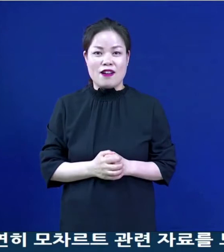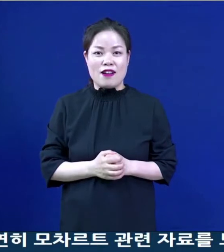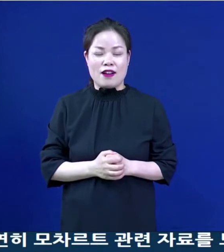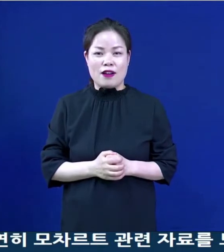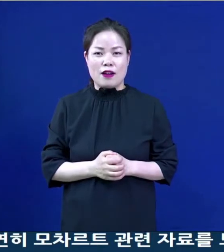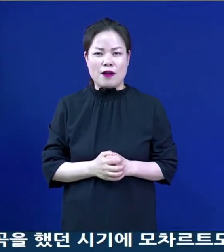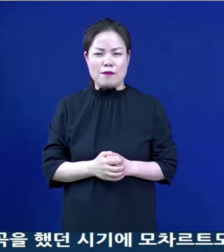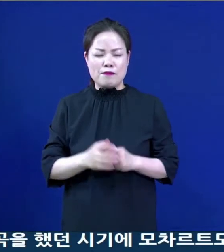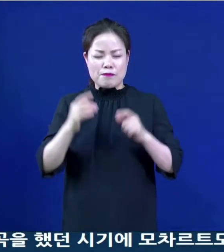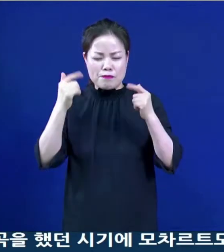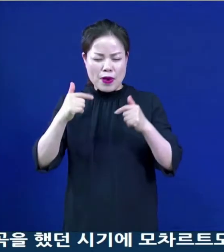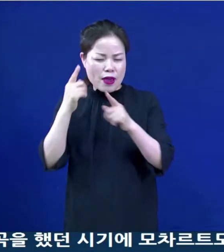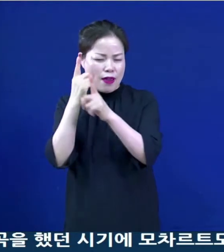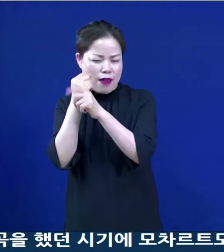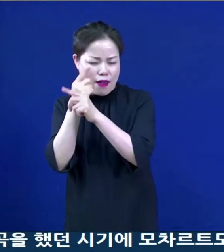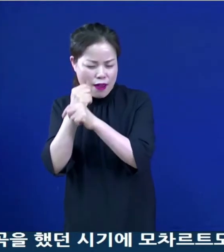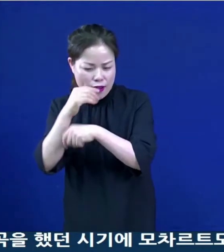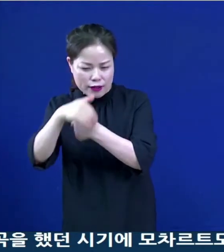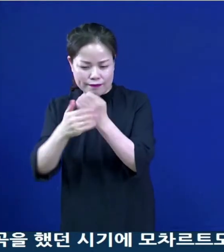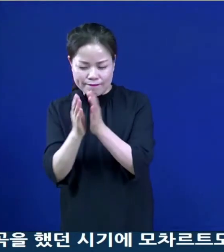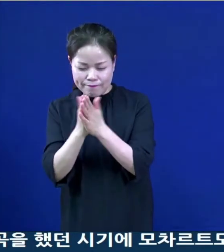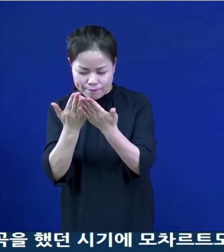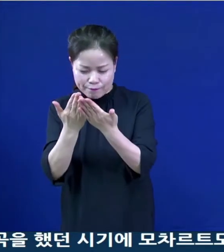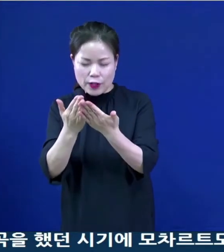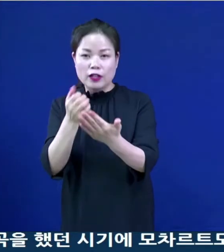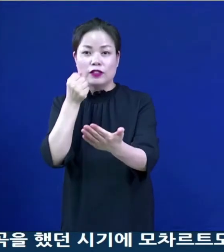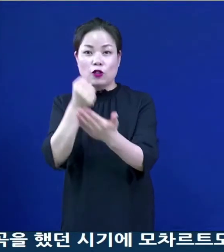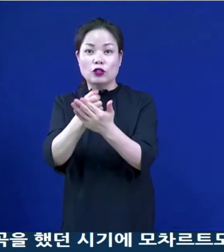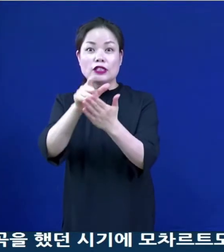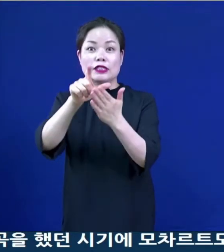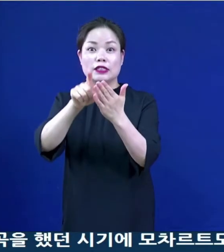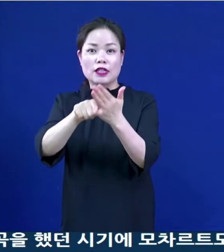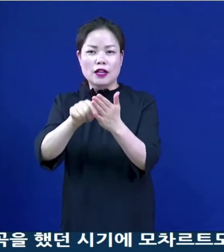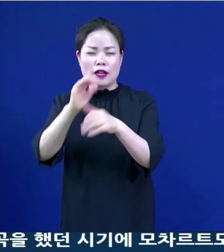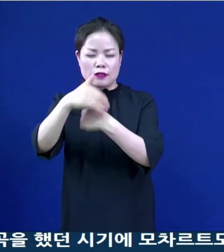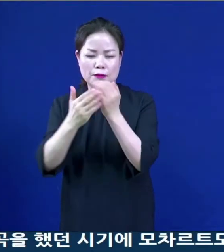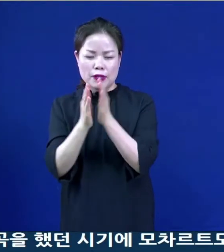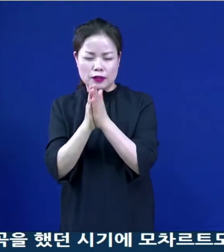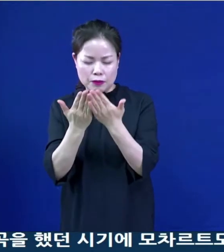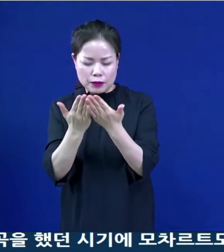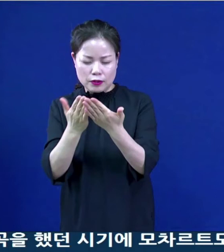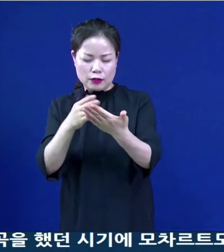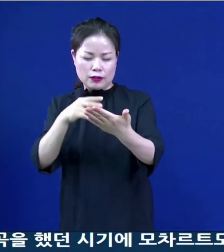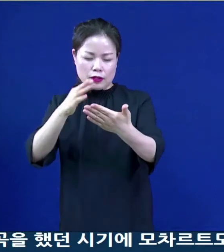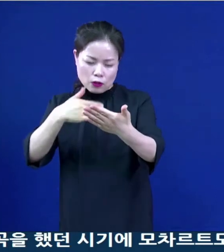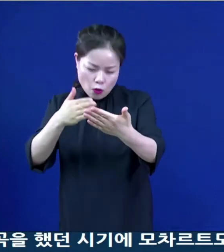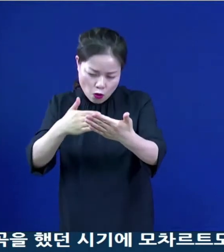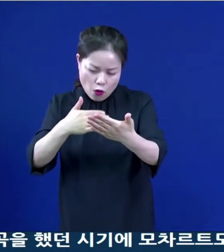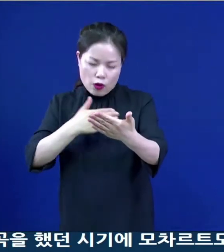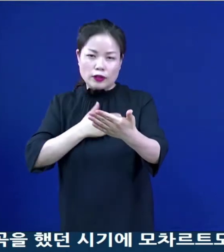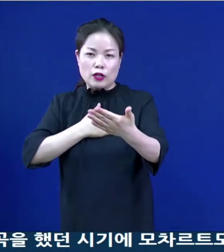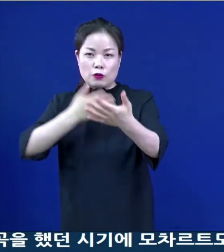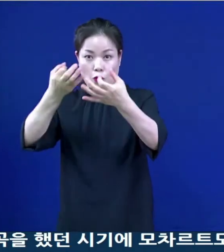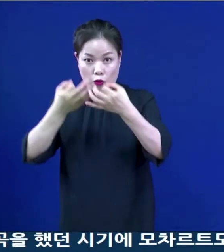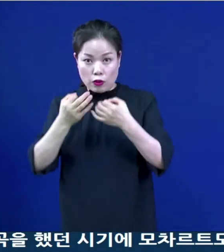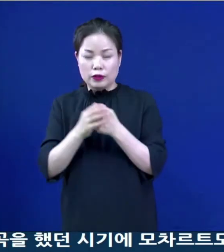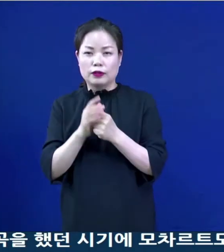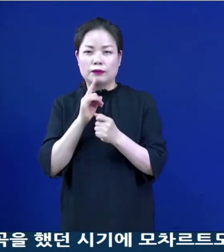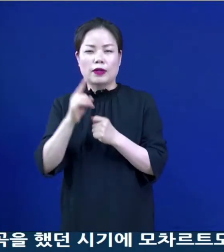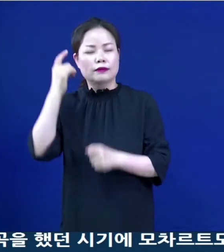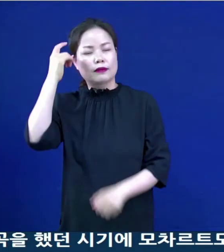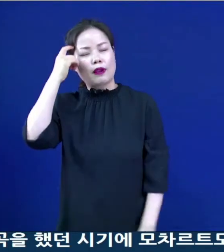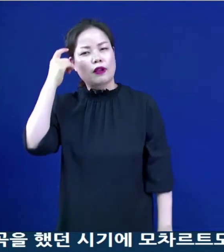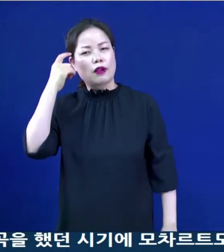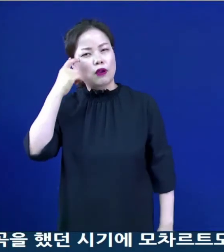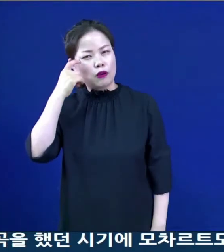날마다 말씀을 붙들고 자기의 정해진 시간을 정해서 그 말씀과 함께 내가 씨름하고 말씀으로 나를 돌보고 말씀으로 나를 다시